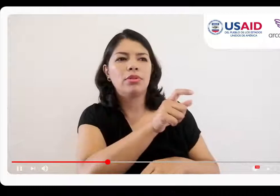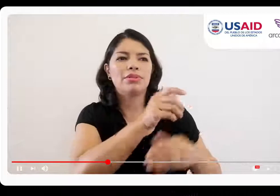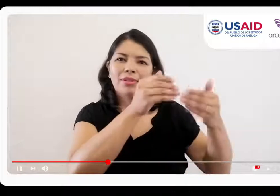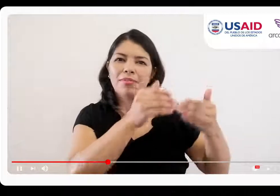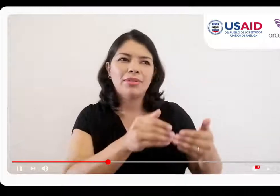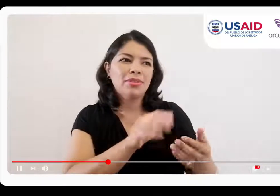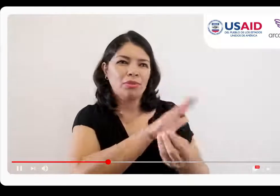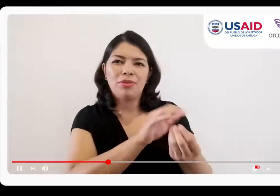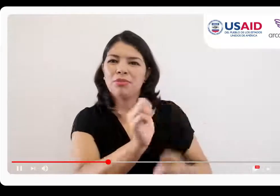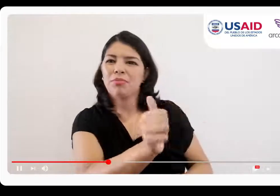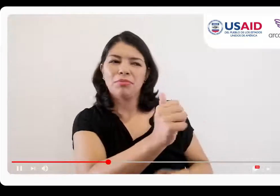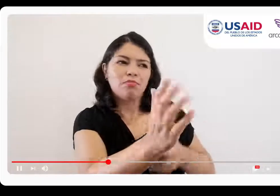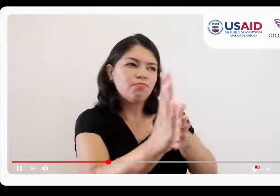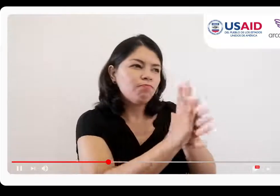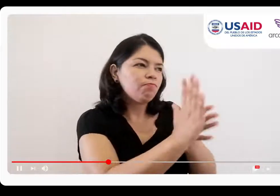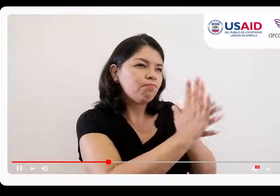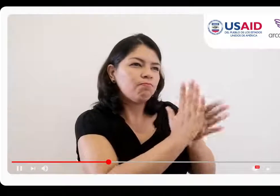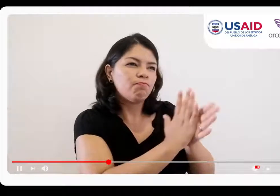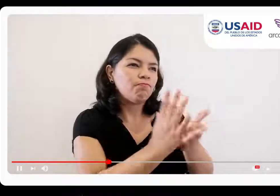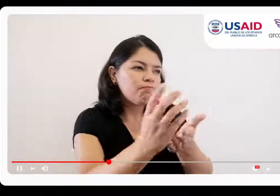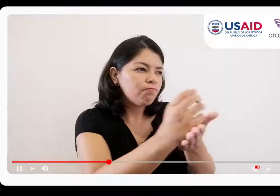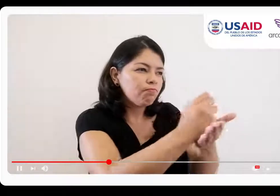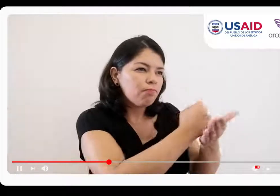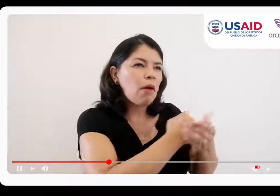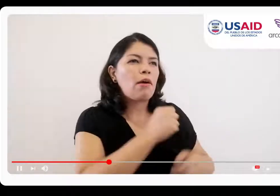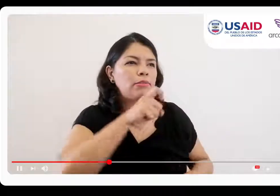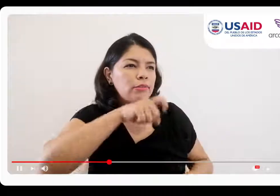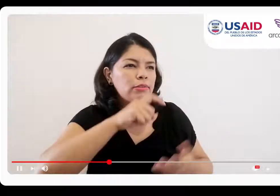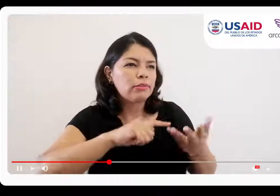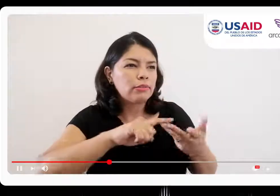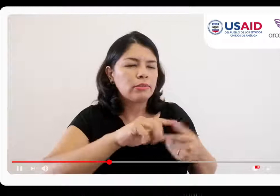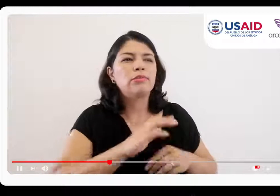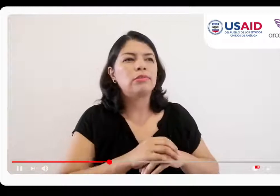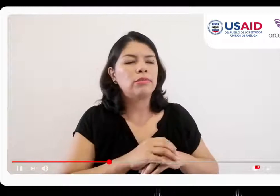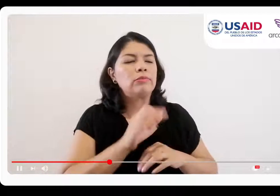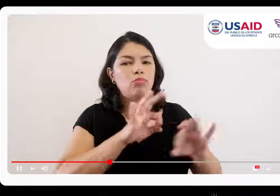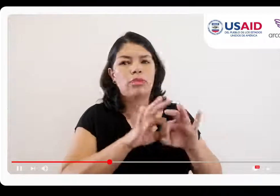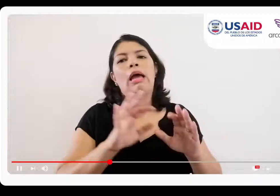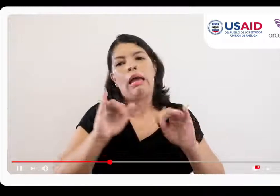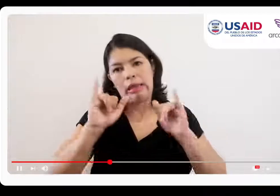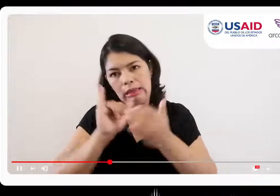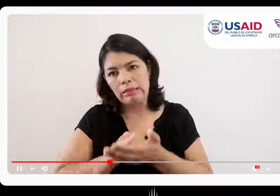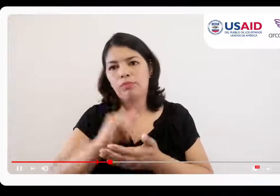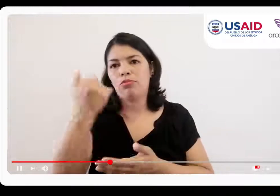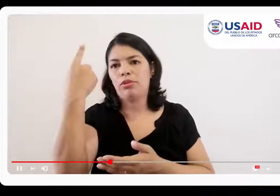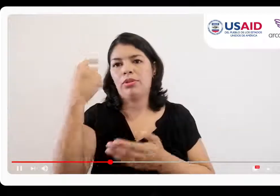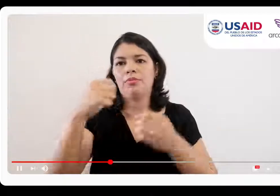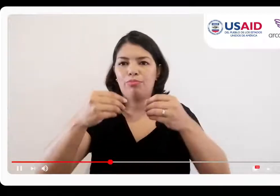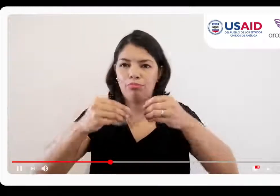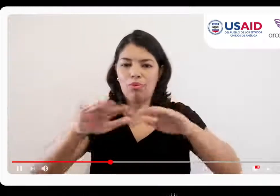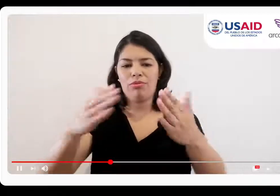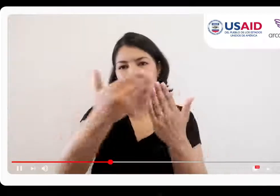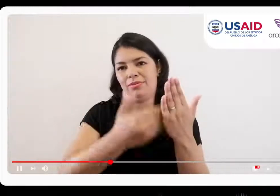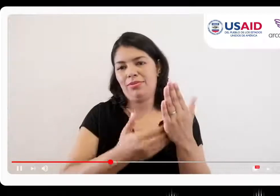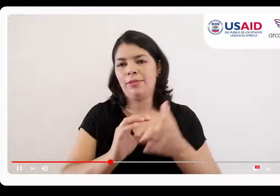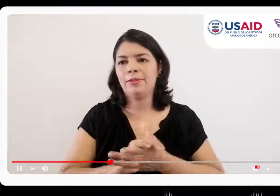teniendo en cuenta a la población con discapacidad, sus familias y cuidadores. Porque no es lo que creamos que necesitan,